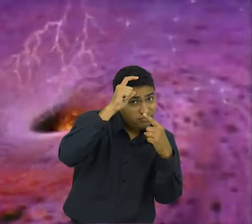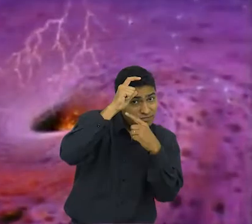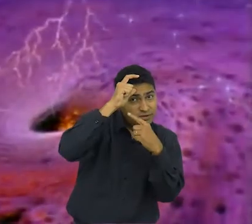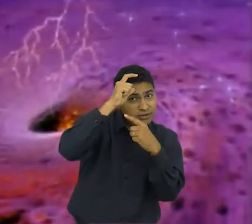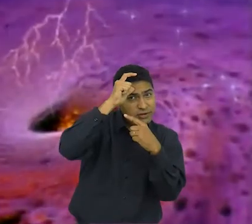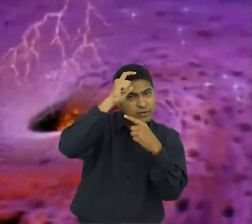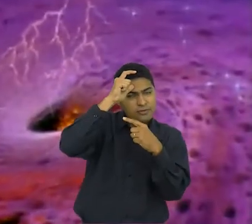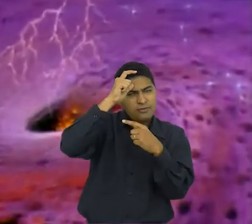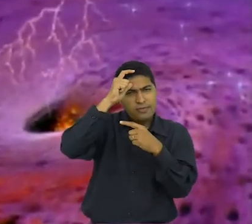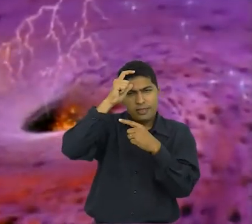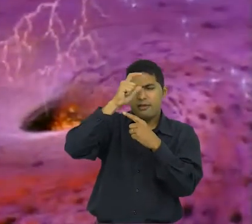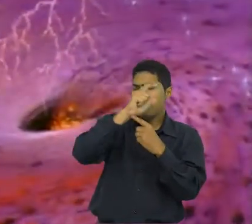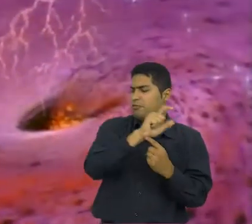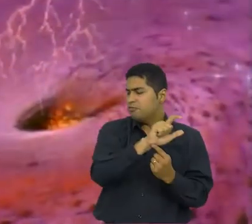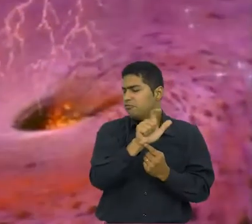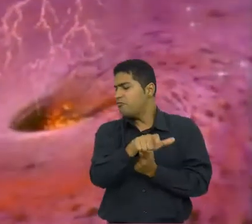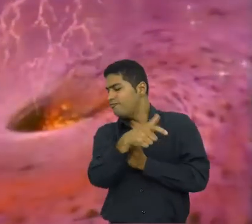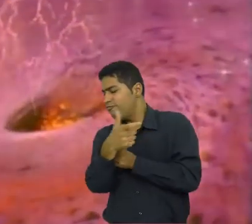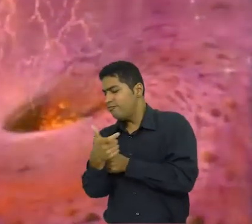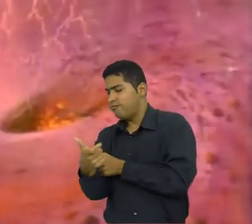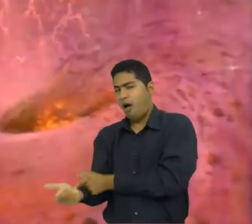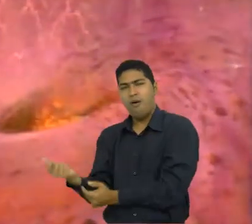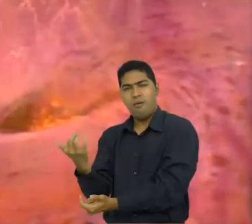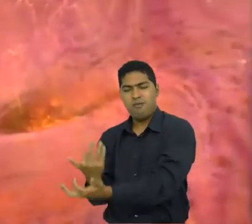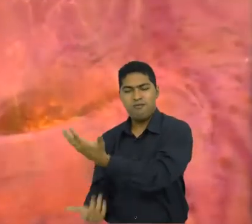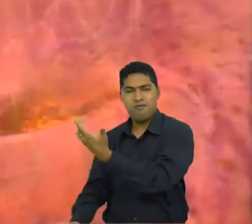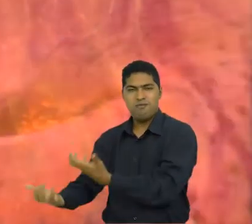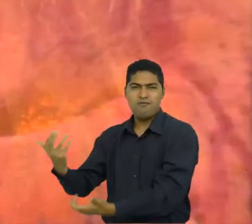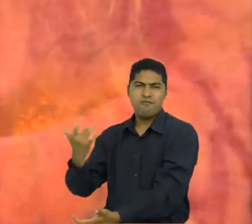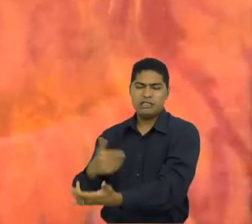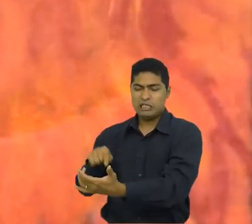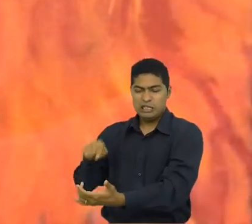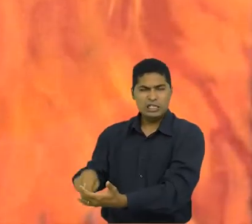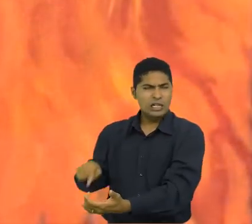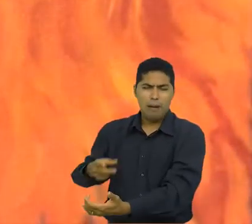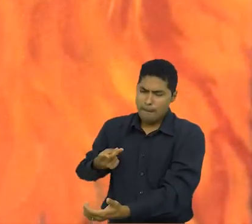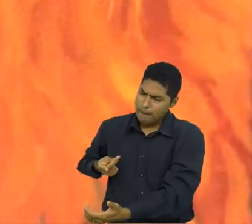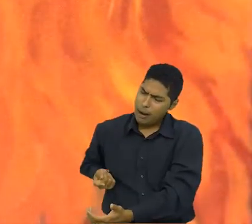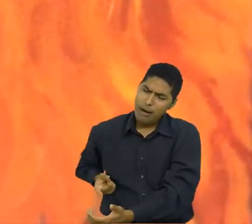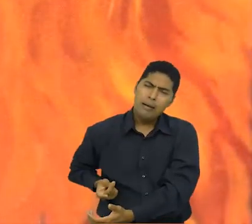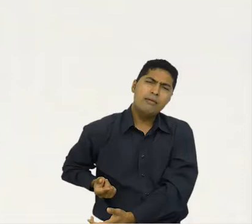enganador, será jogado num lago de fogo e será atormentado para todo sempre.